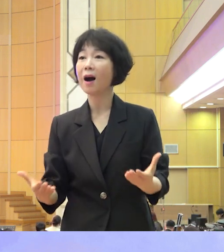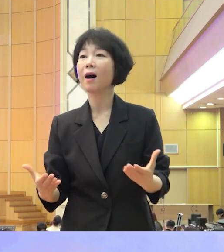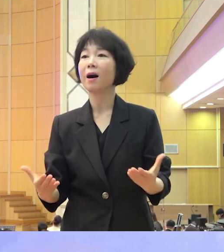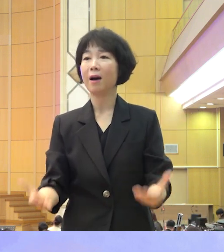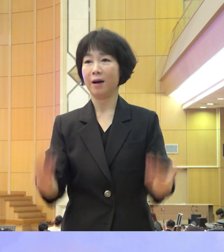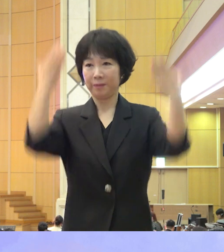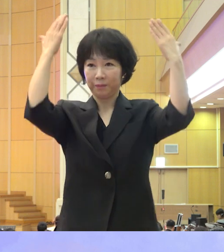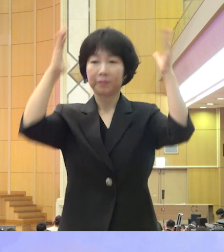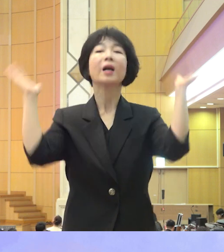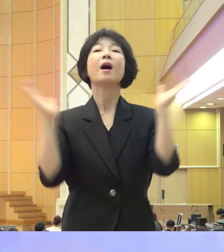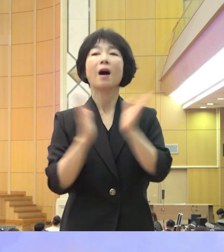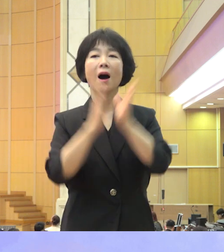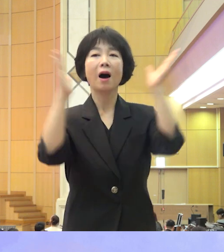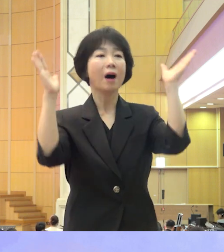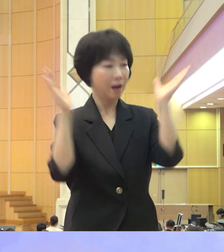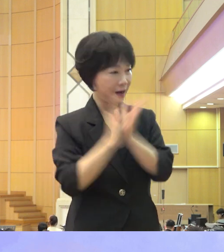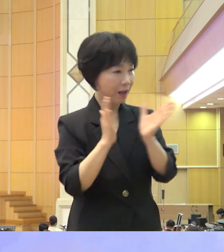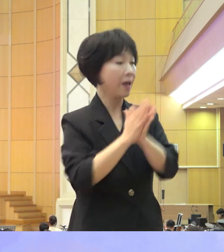할렐루야,